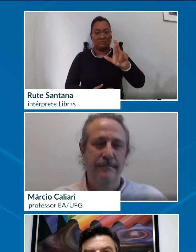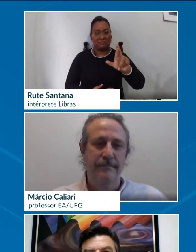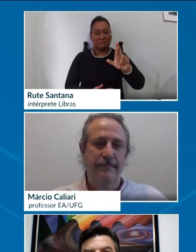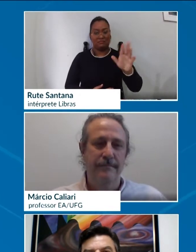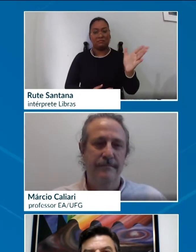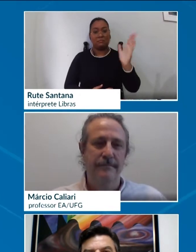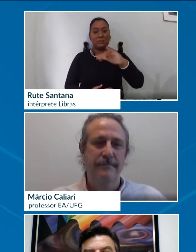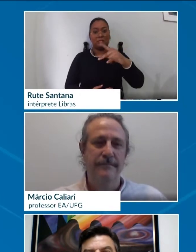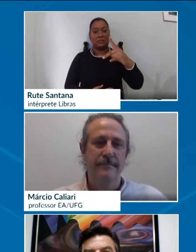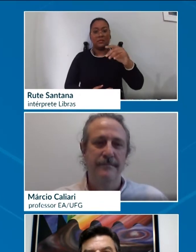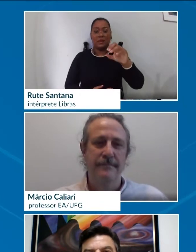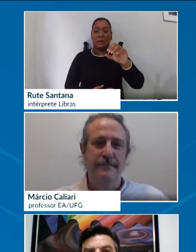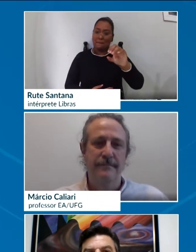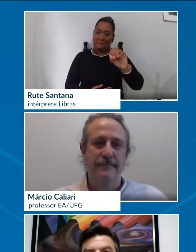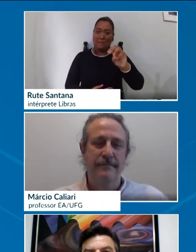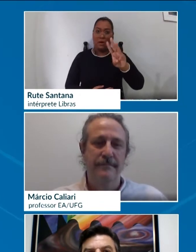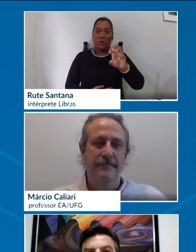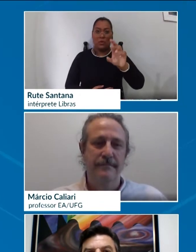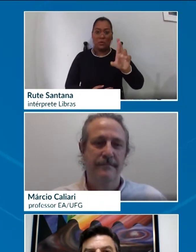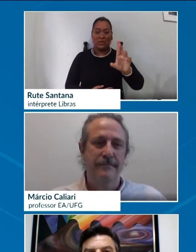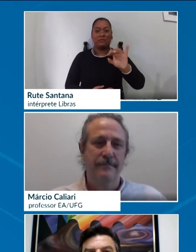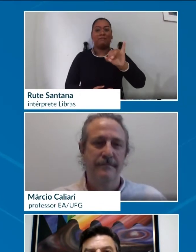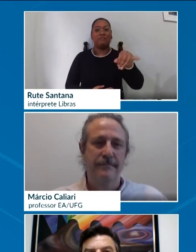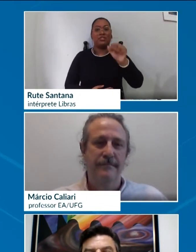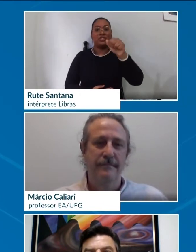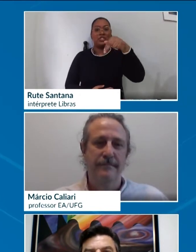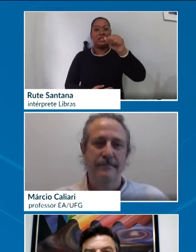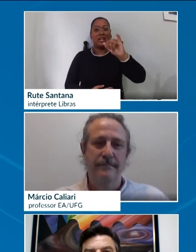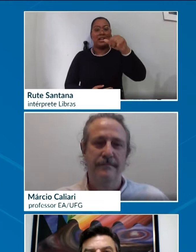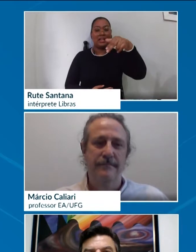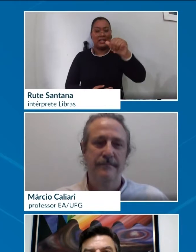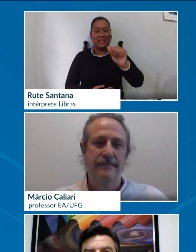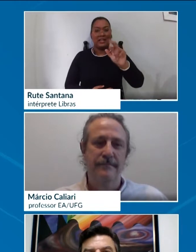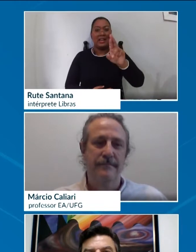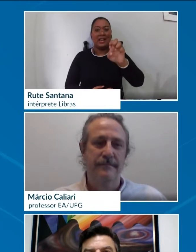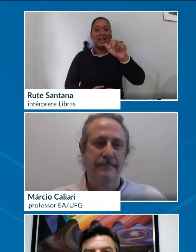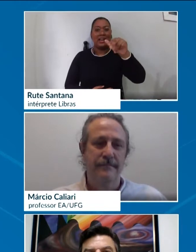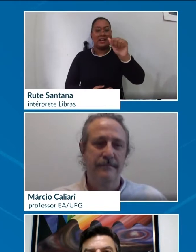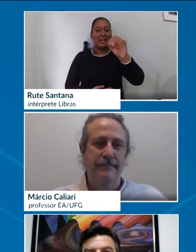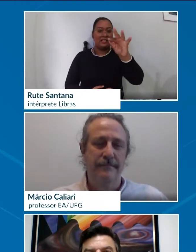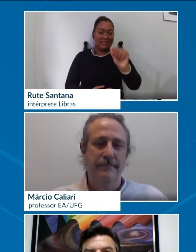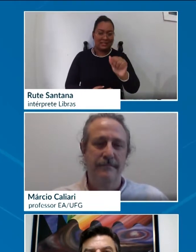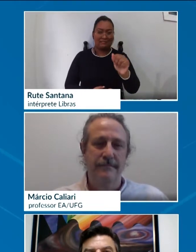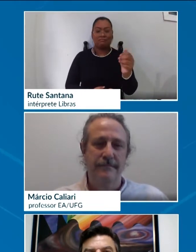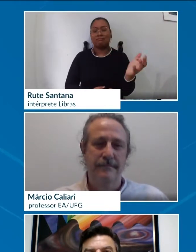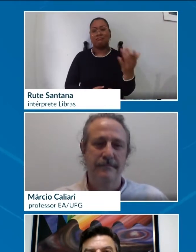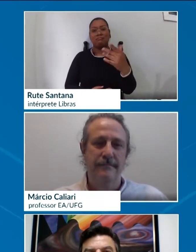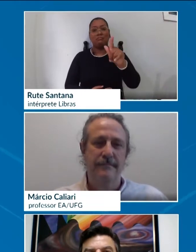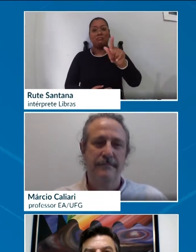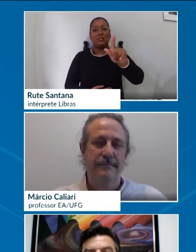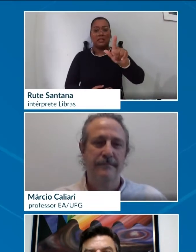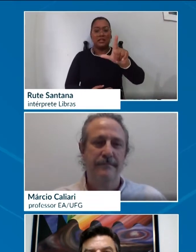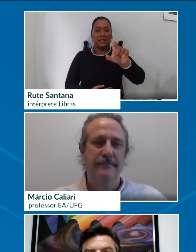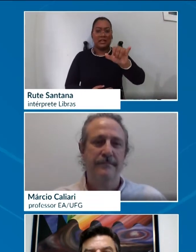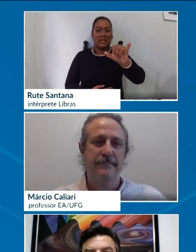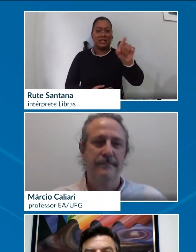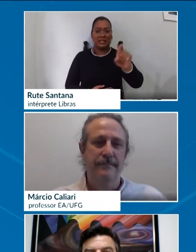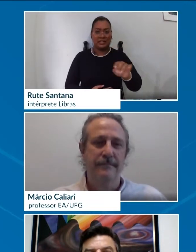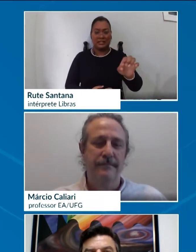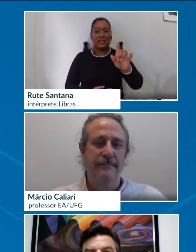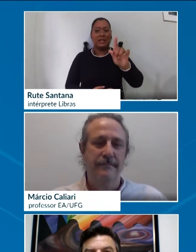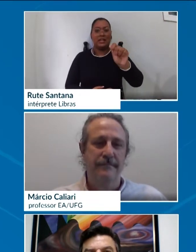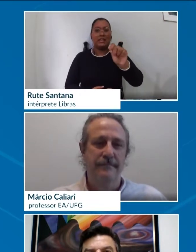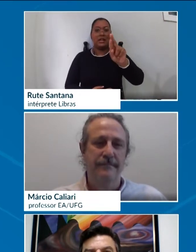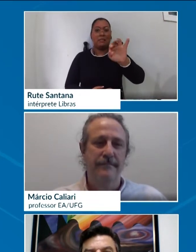do Brasil SA, Janaína, Luana Pontes, Renato Pereira, Gleise da Silva, Gabriela Teixeira,